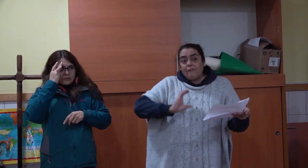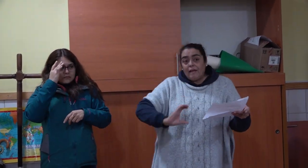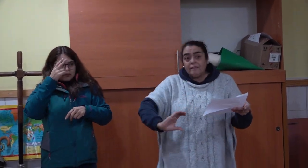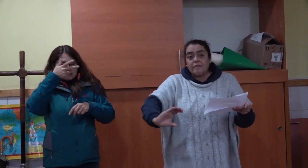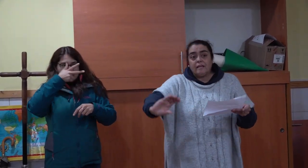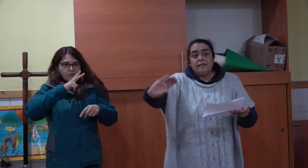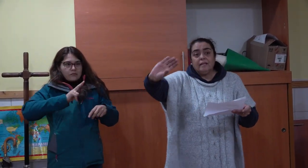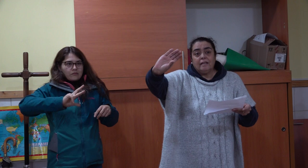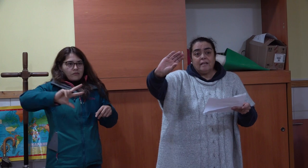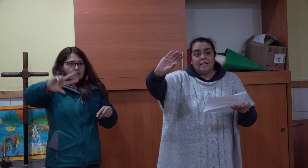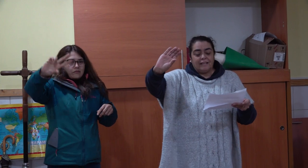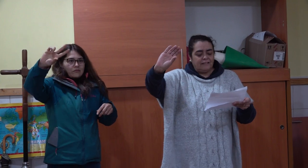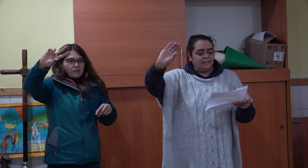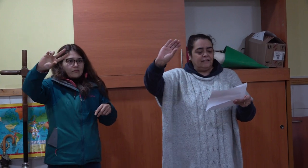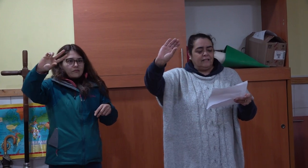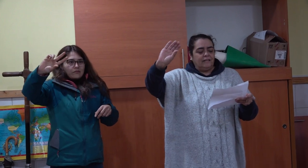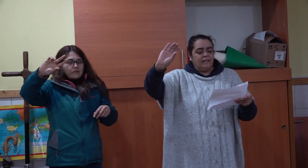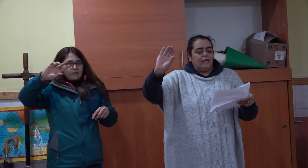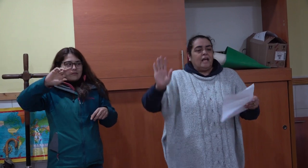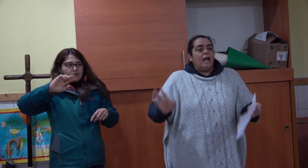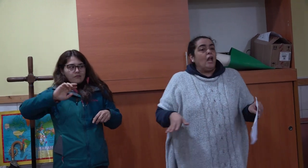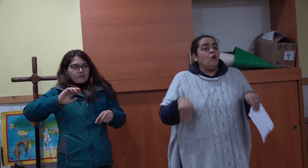El elefante,